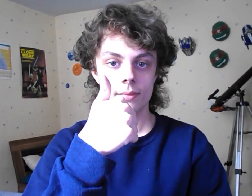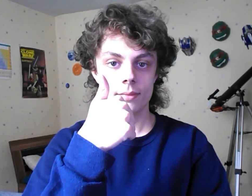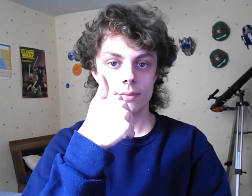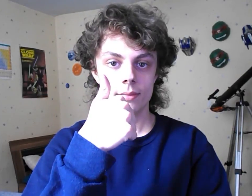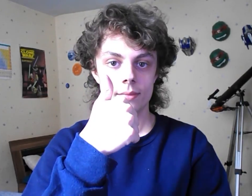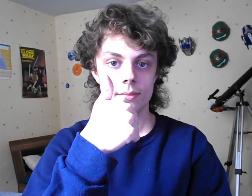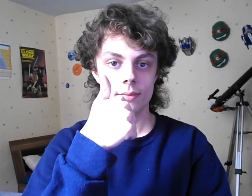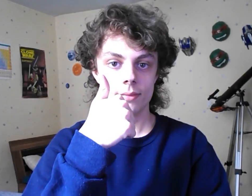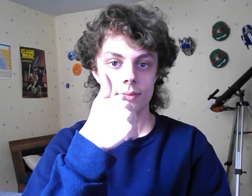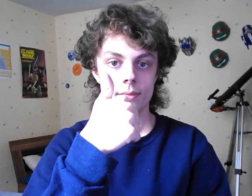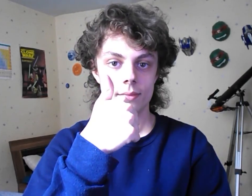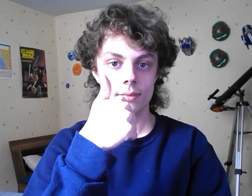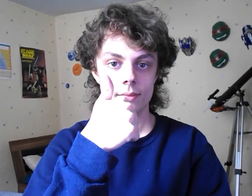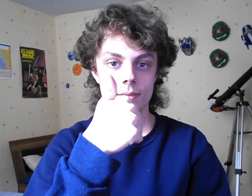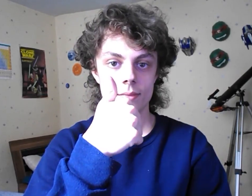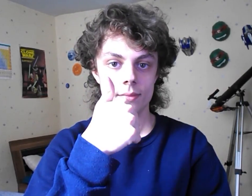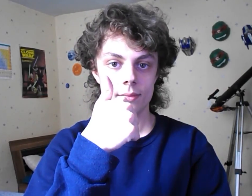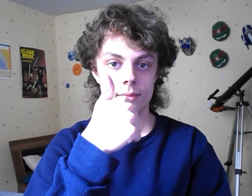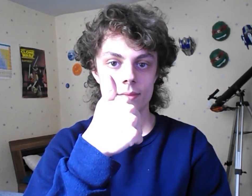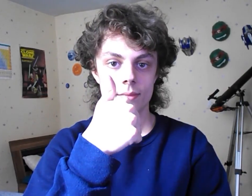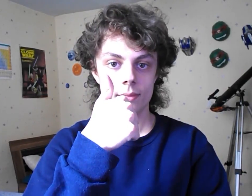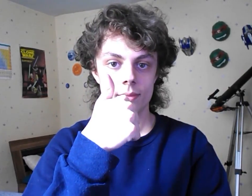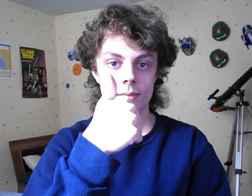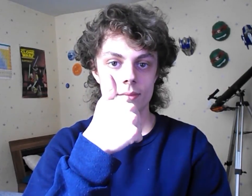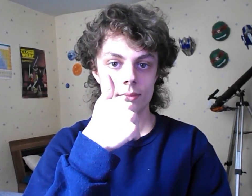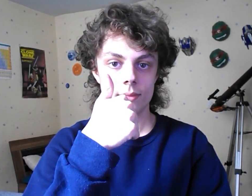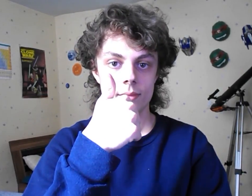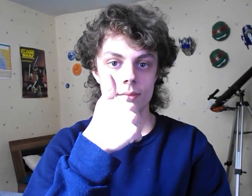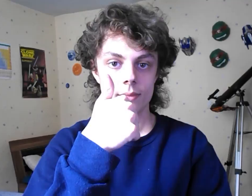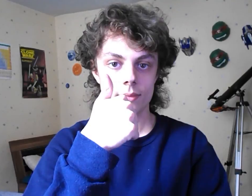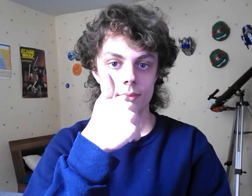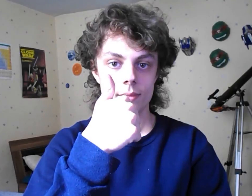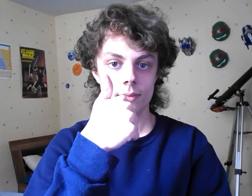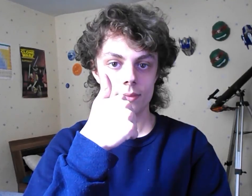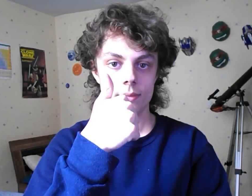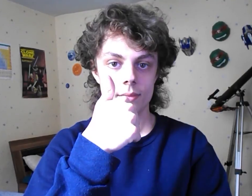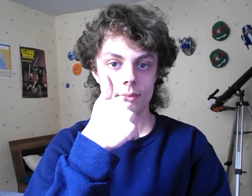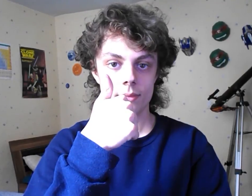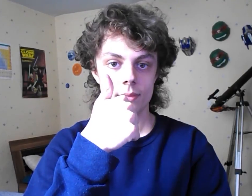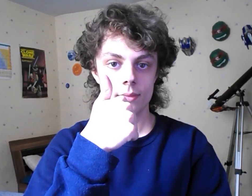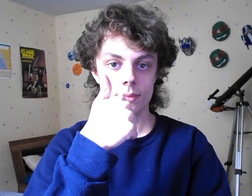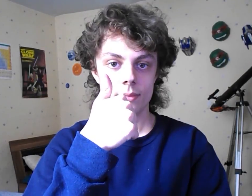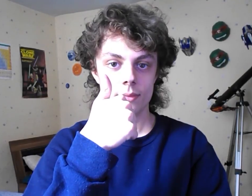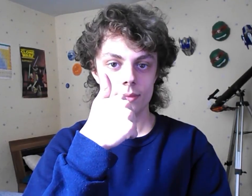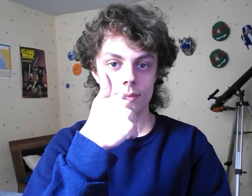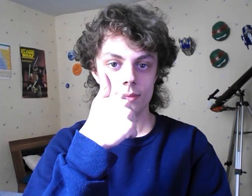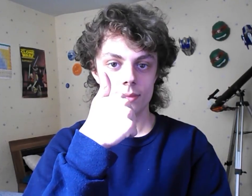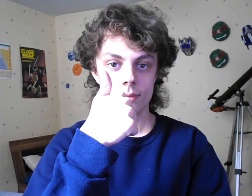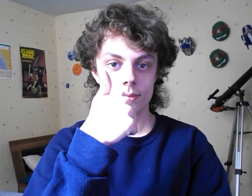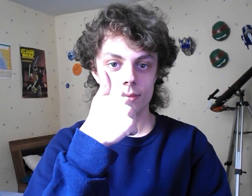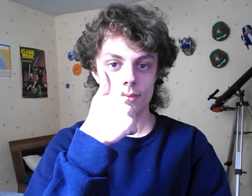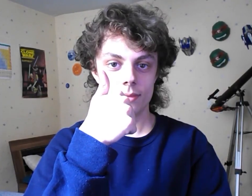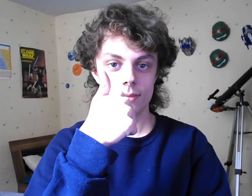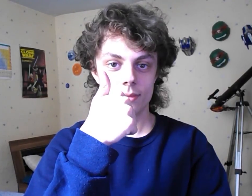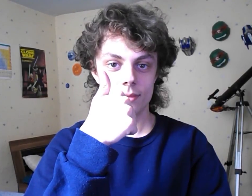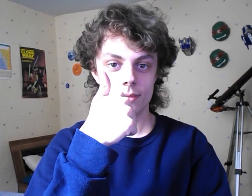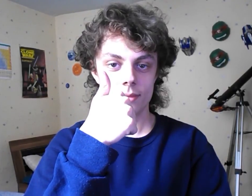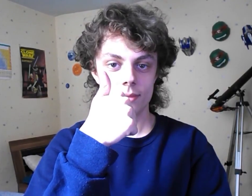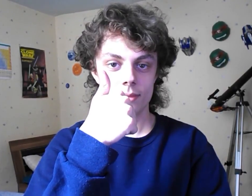die ich mir immer gerne anschaue. Unten habe ich den Link zu seinem Kanal eingefügt. Und vielleicht hat der eine oder andere Interesse, in seinen